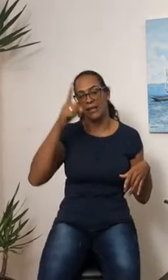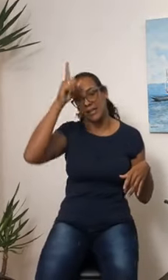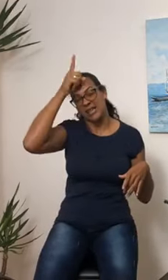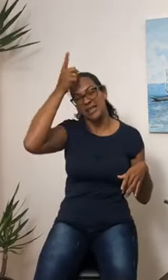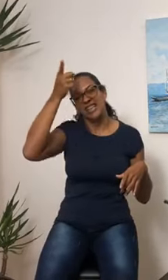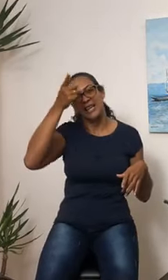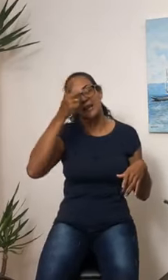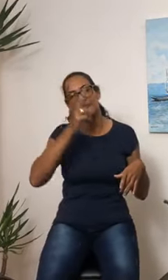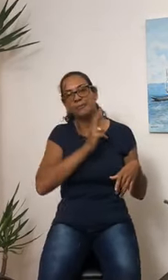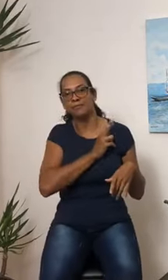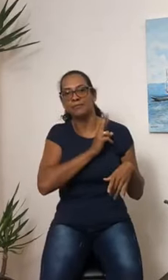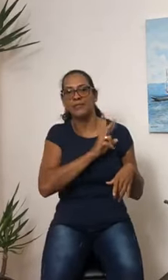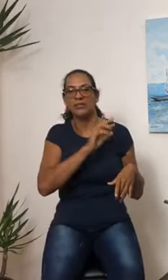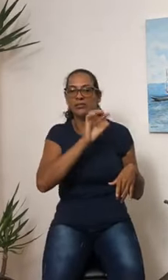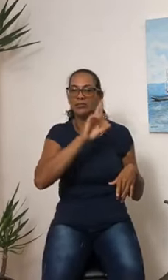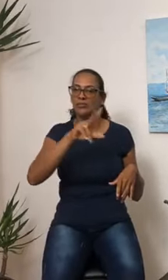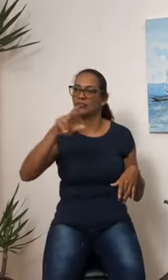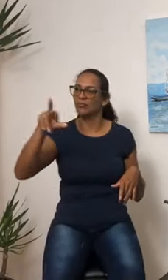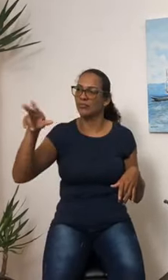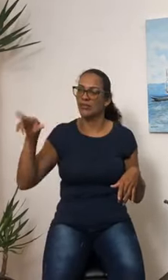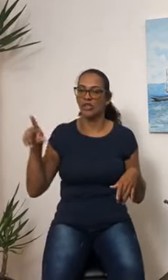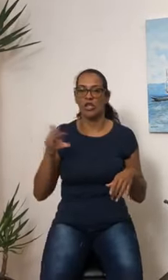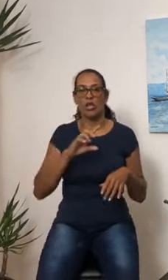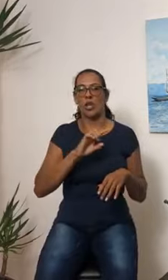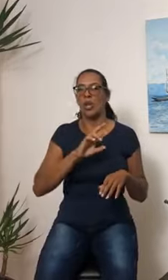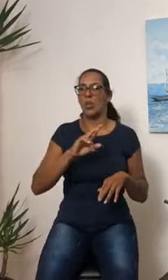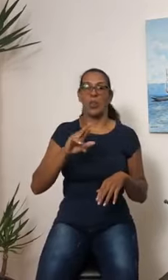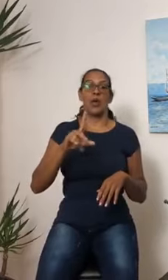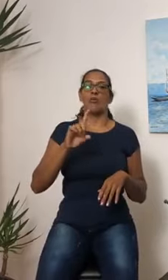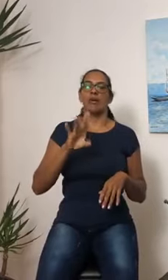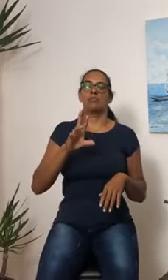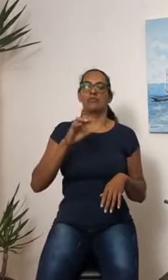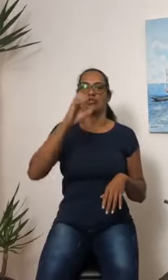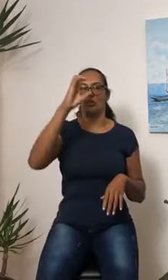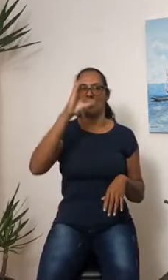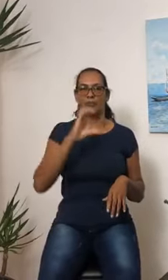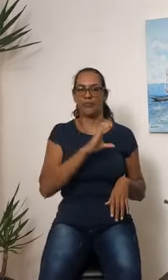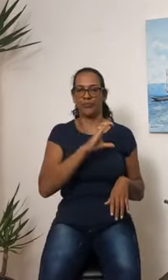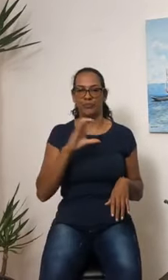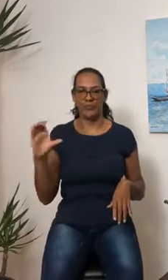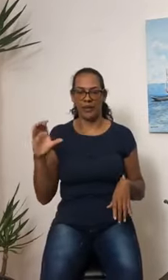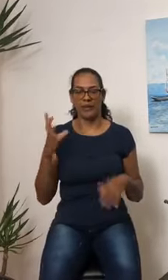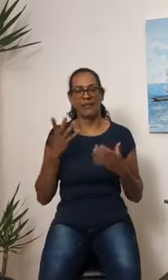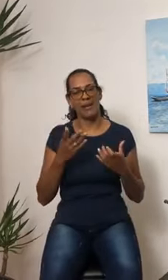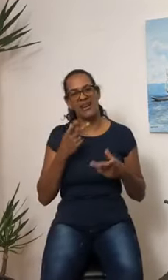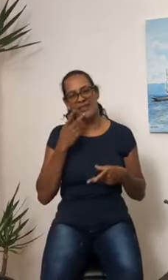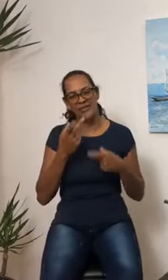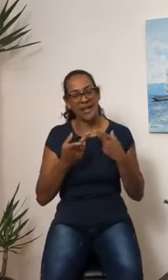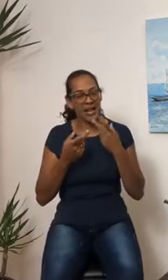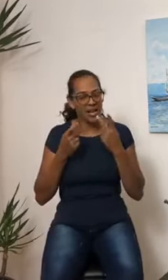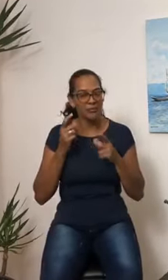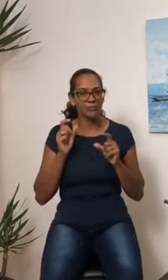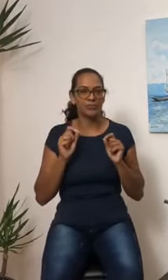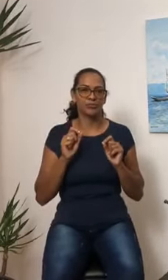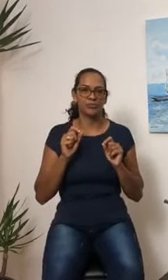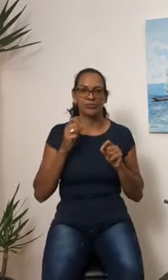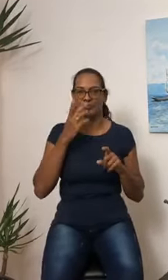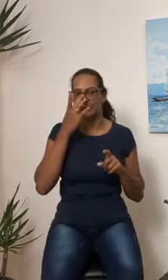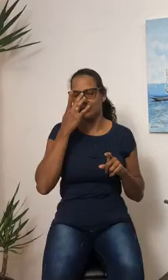religiosas, que não seja também a Igreja Católica, onde pede o diálogo. Então, eu gostaria hoje de falar, né, que